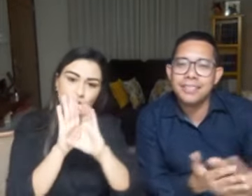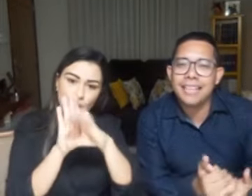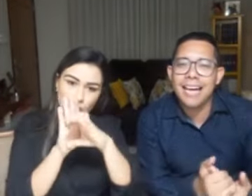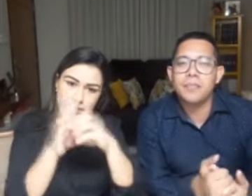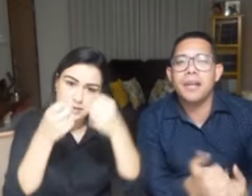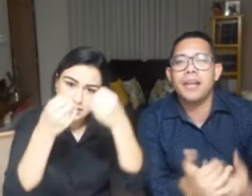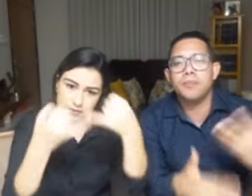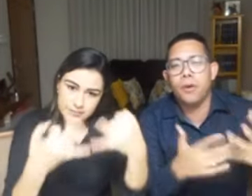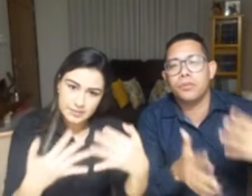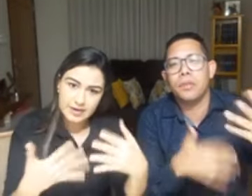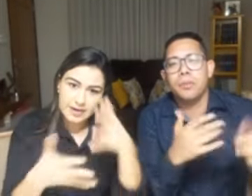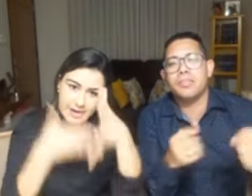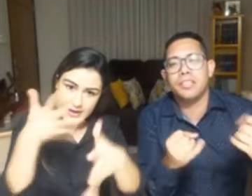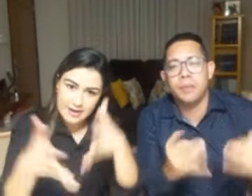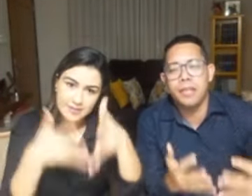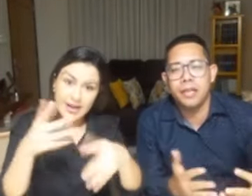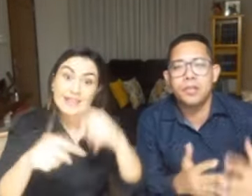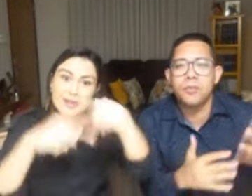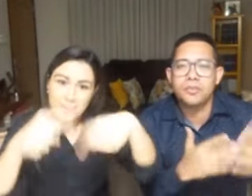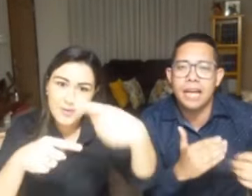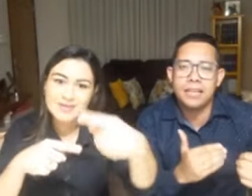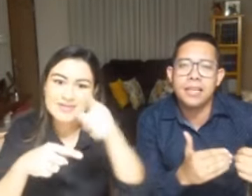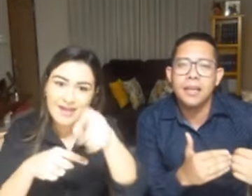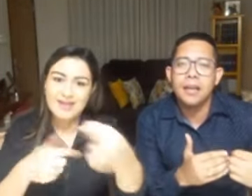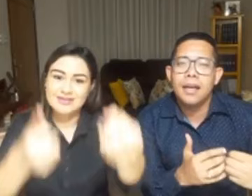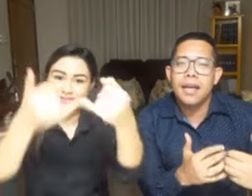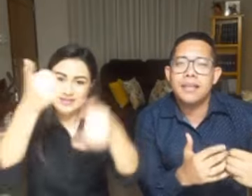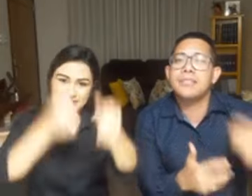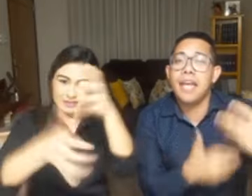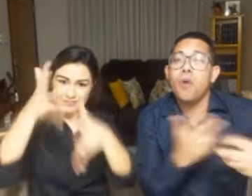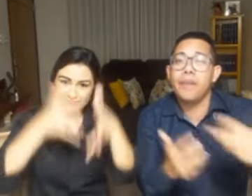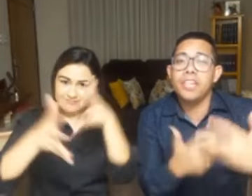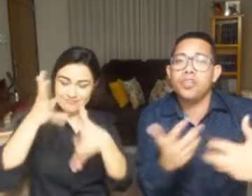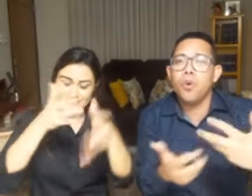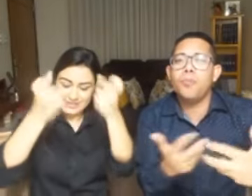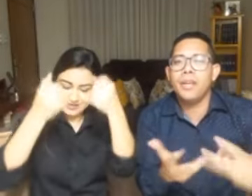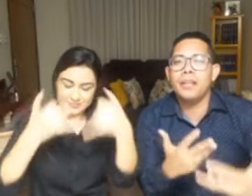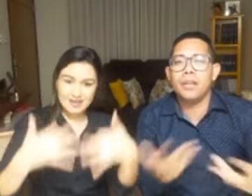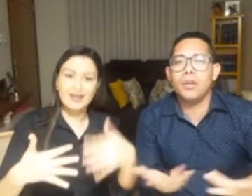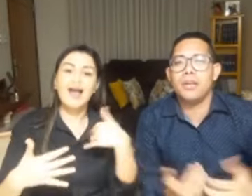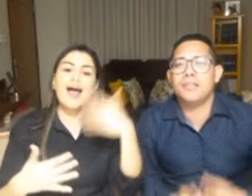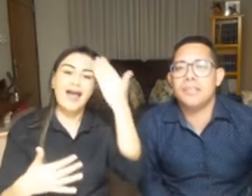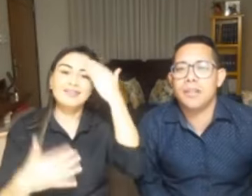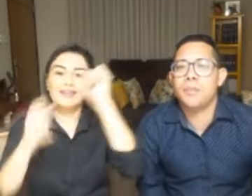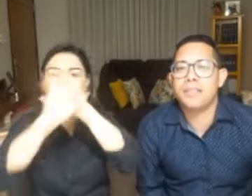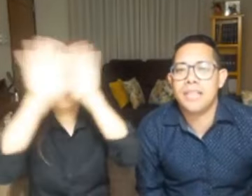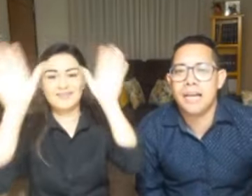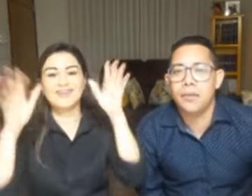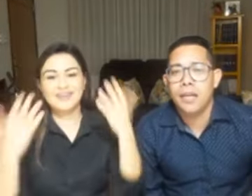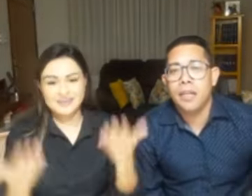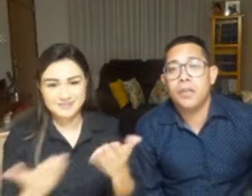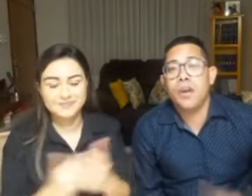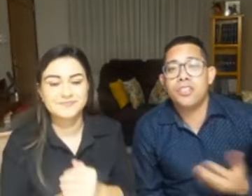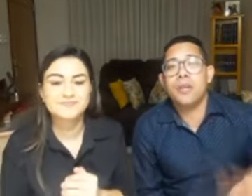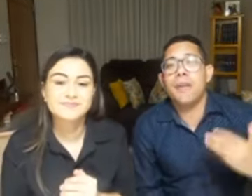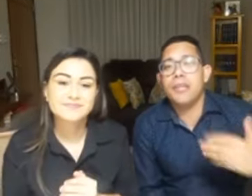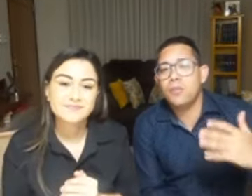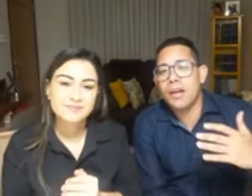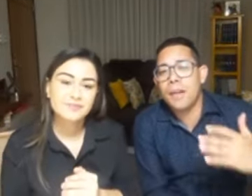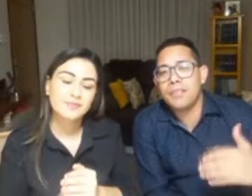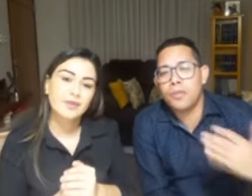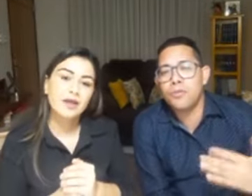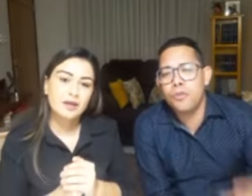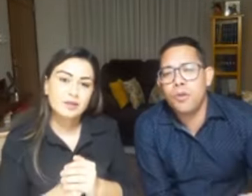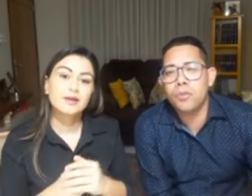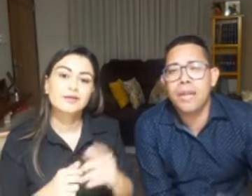língua de sinais, para que eles possam depois estar explicando e mostrar que eles realmente compreenderam aquilo que está sendo passado. Então, acho que também isso